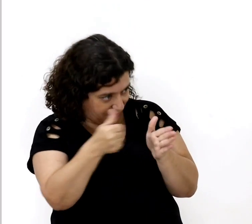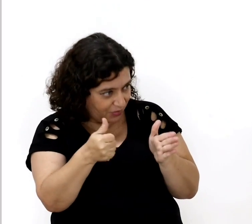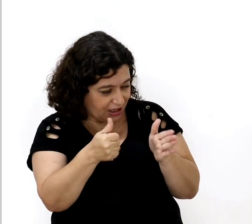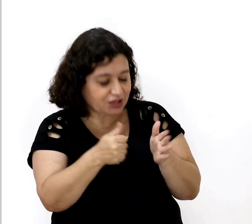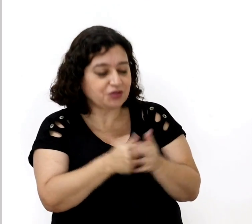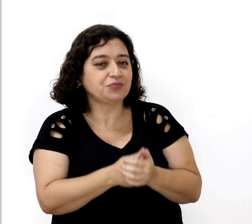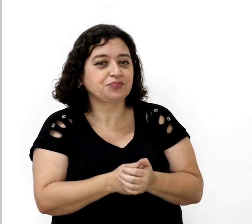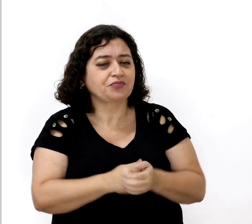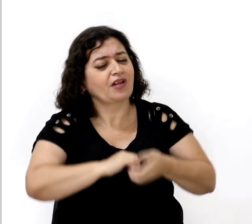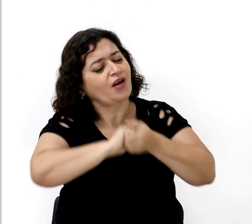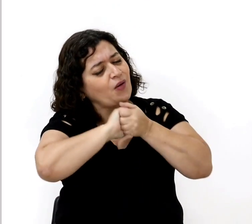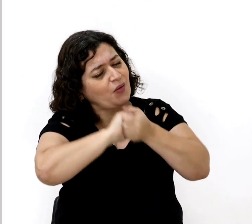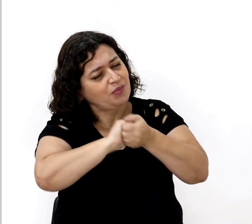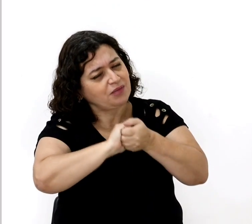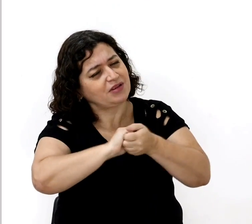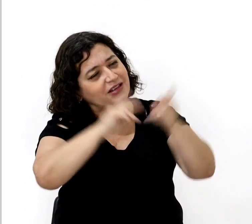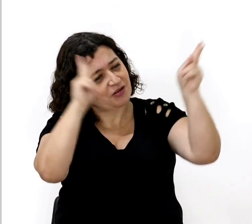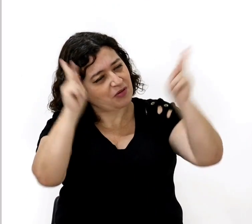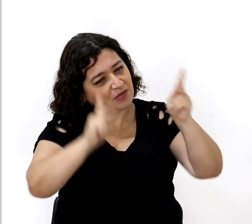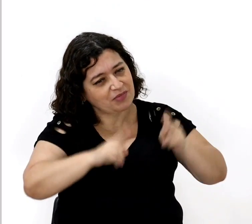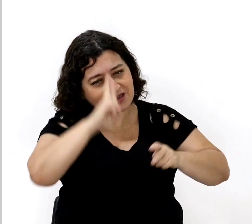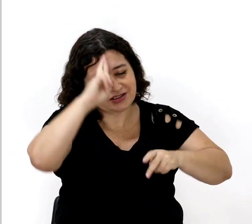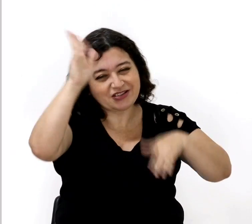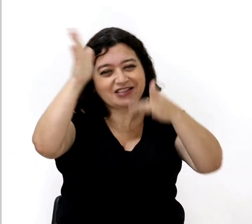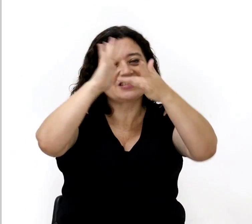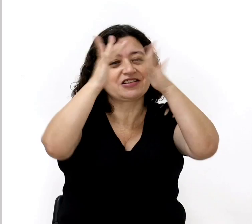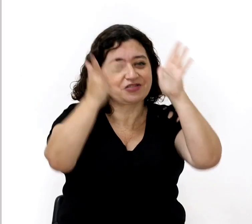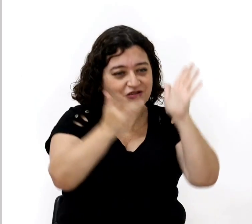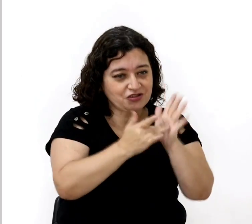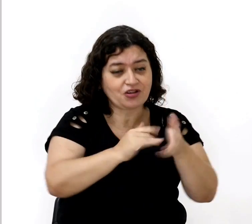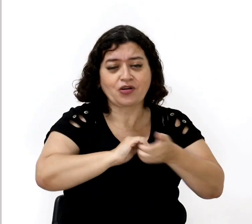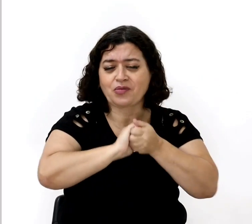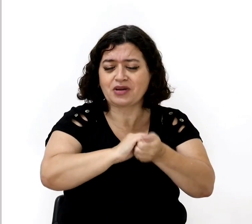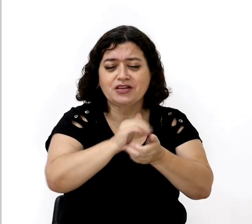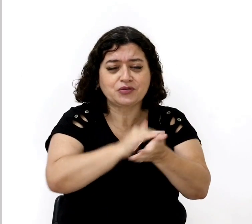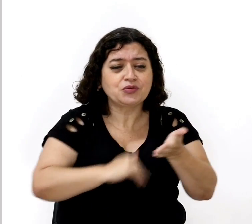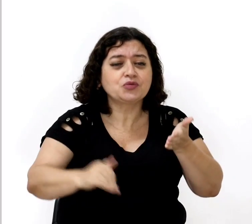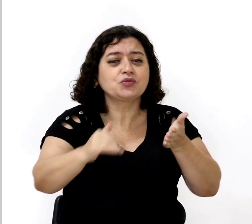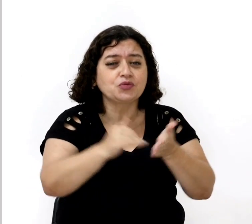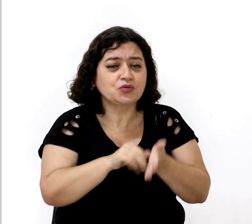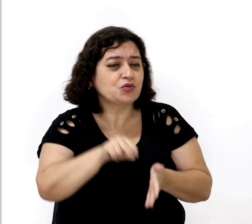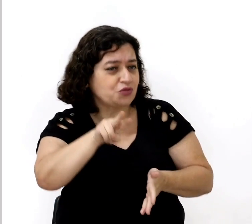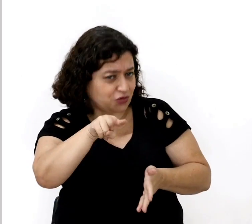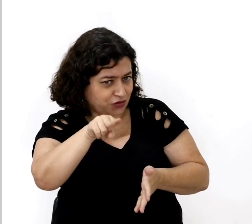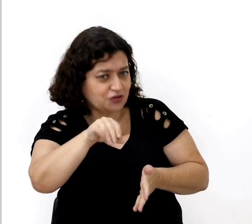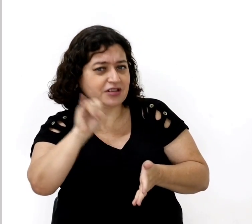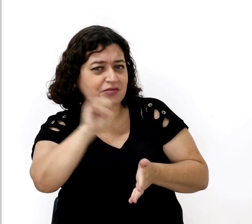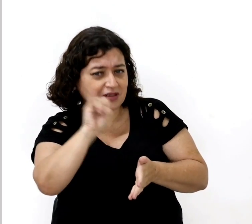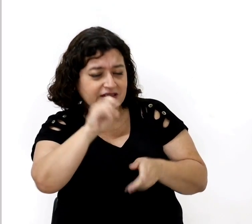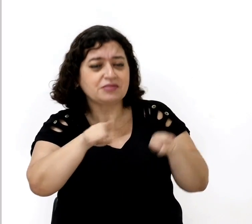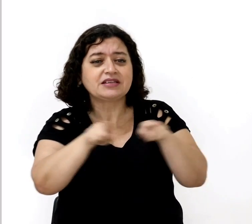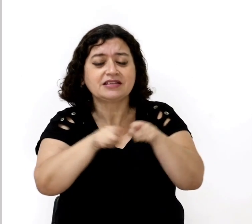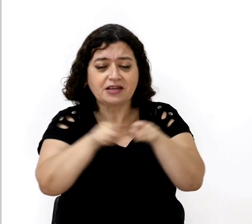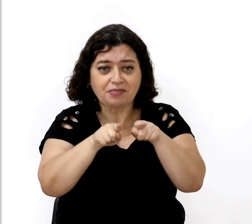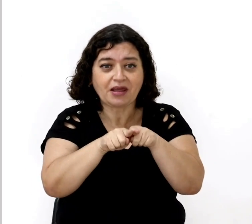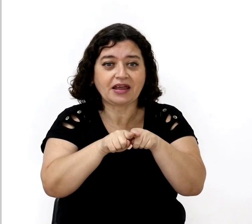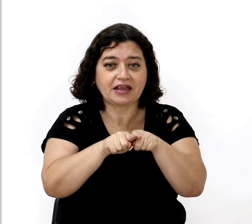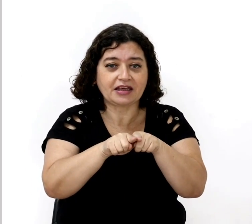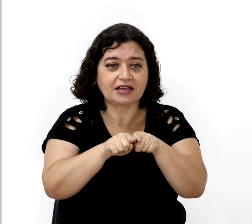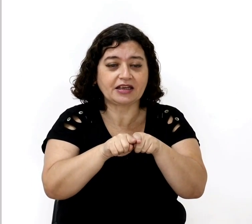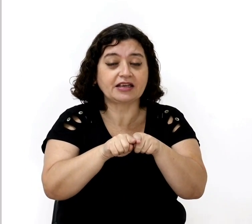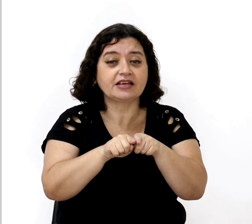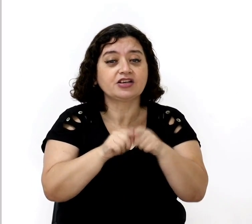quero cumprimentar você com a paz do Senhor Jesus e cumprimentar todos os nossos irmãos e irmãs que